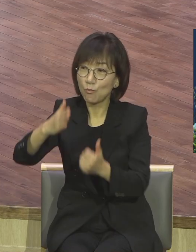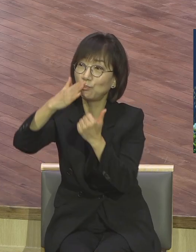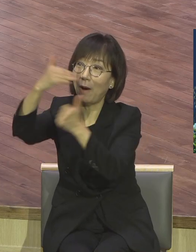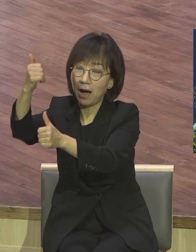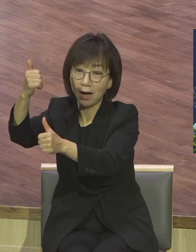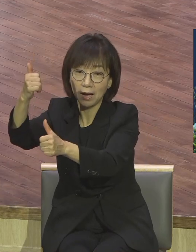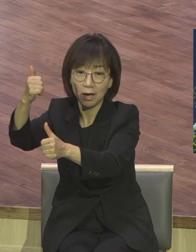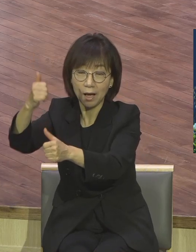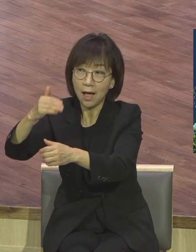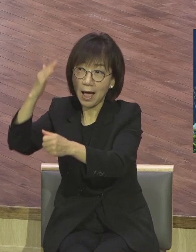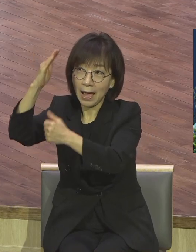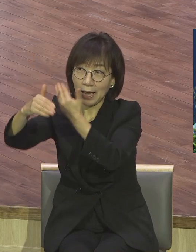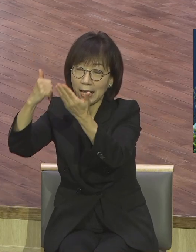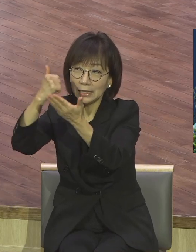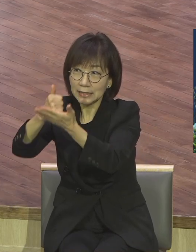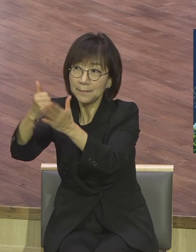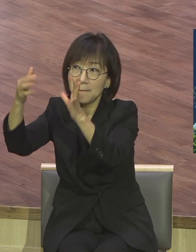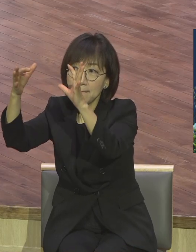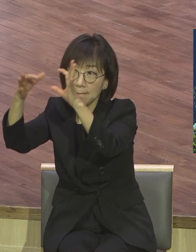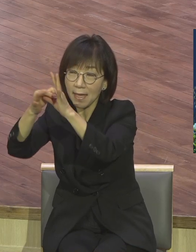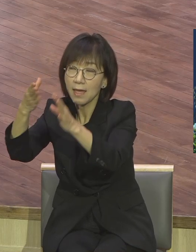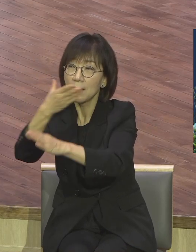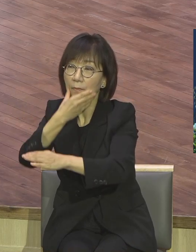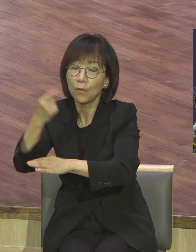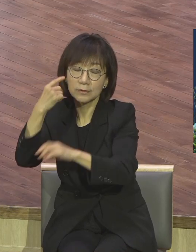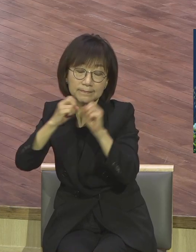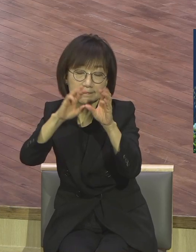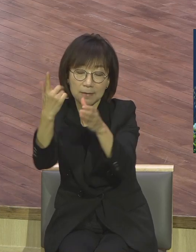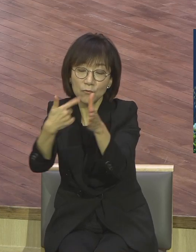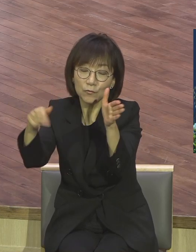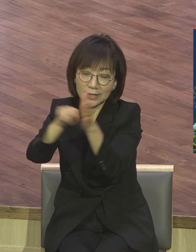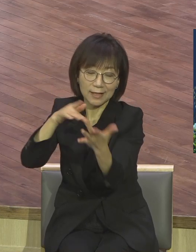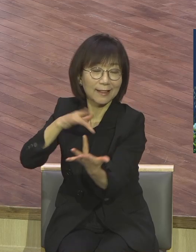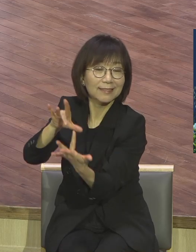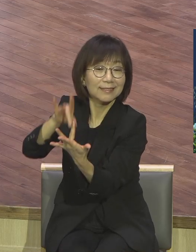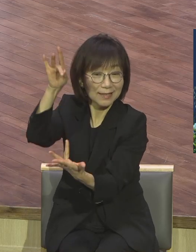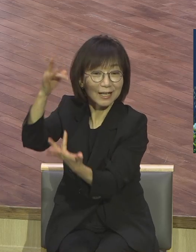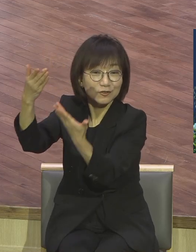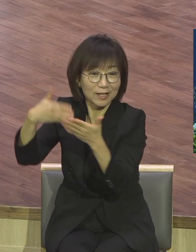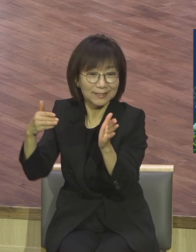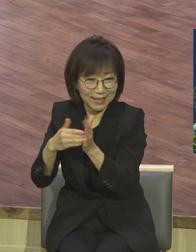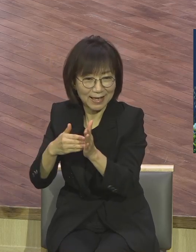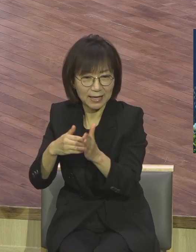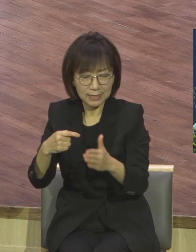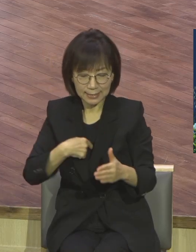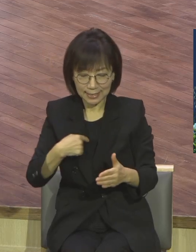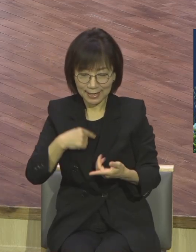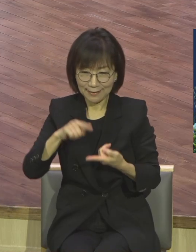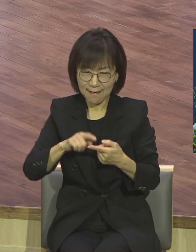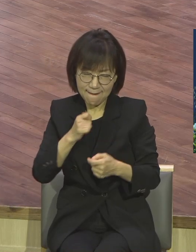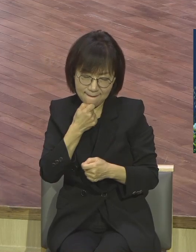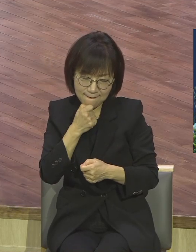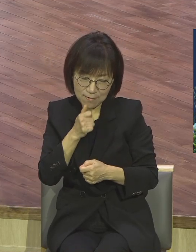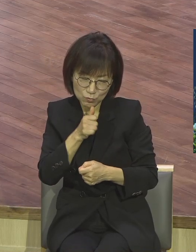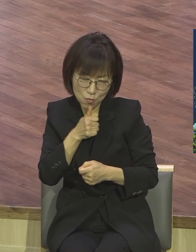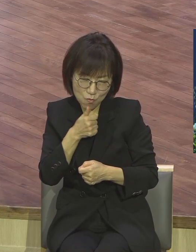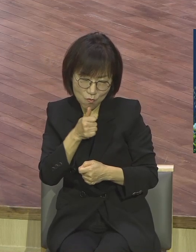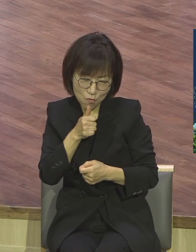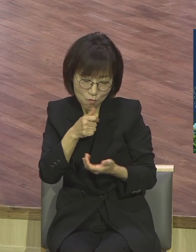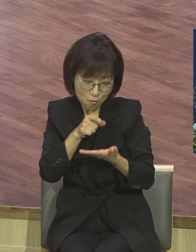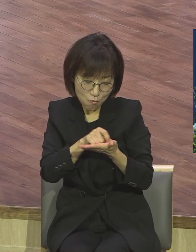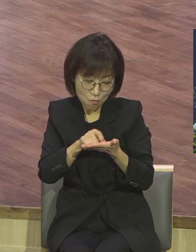위하여 택정함을 받은 자다. 이렇게 구체적으로 소개를 그렇게 하고 있습니다.